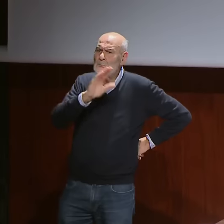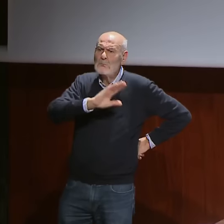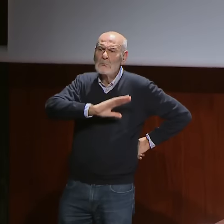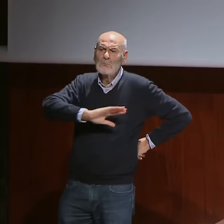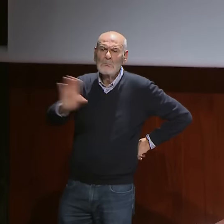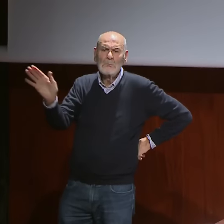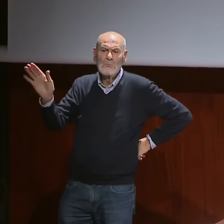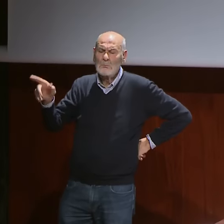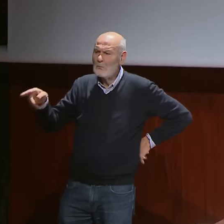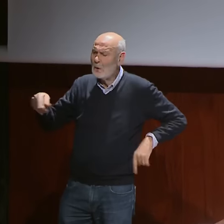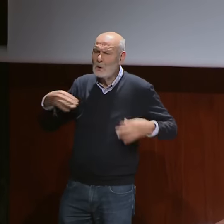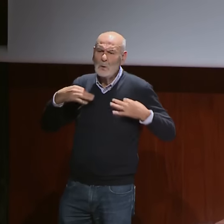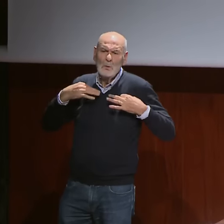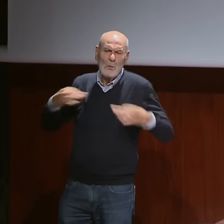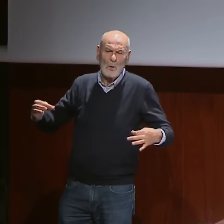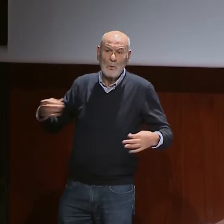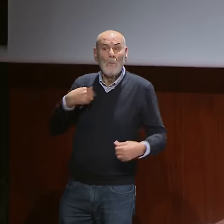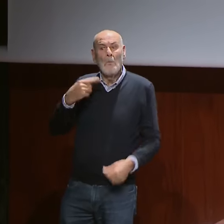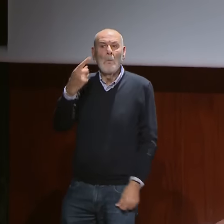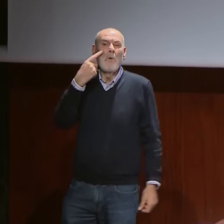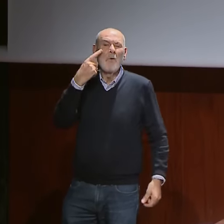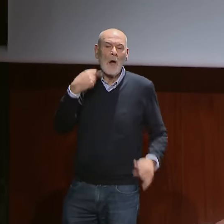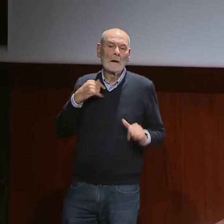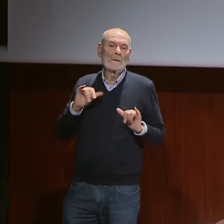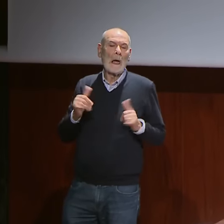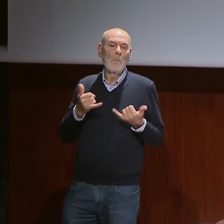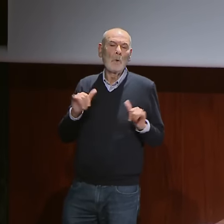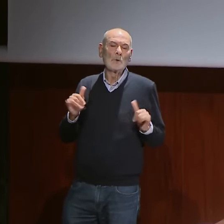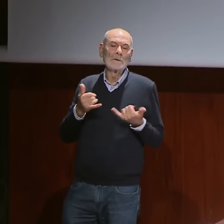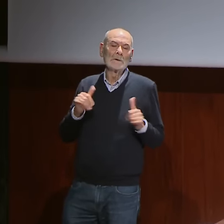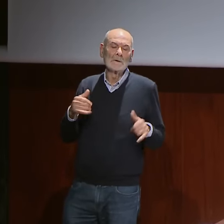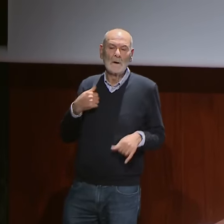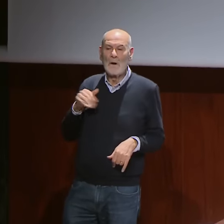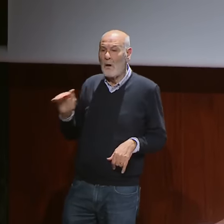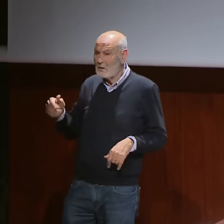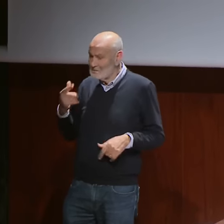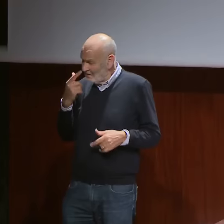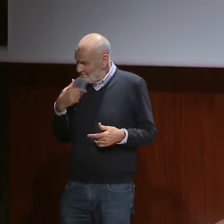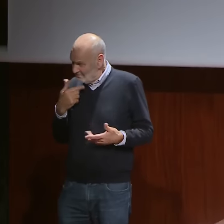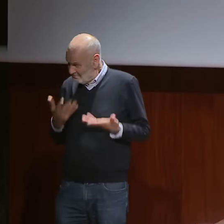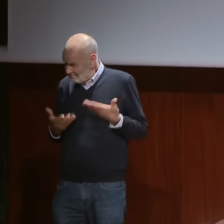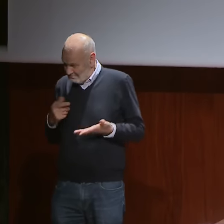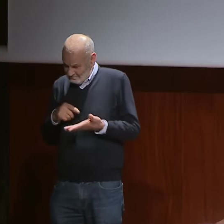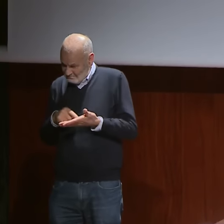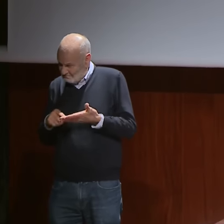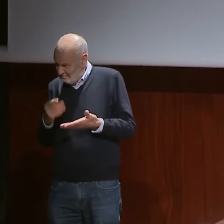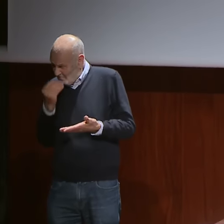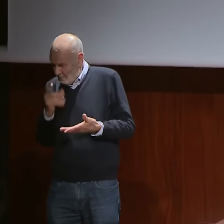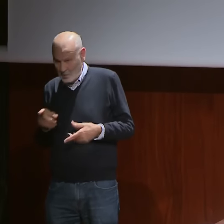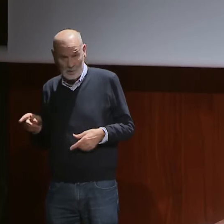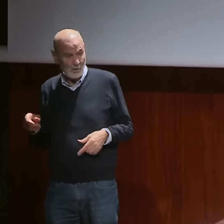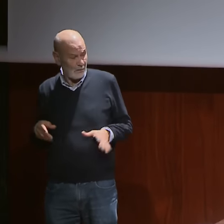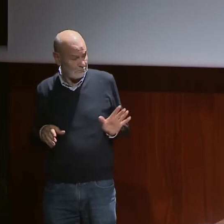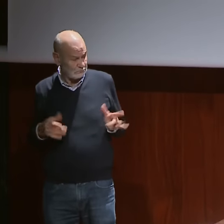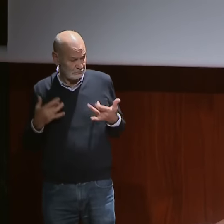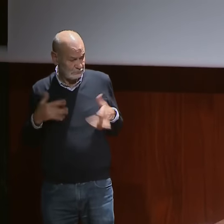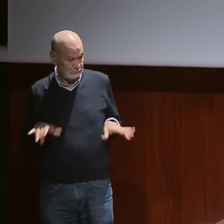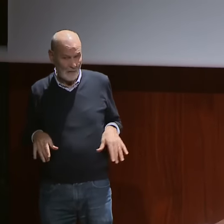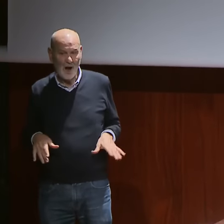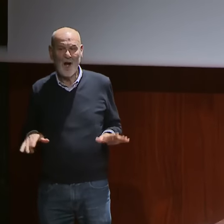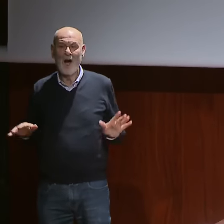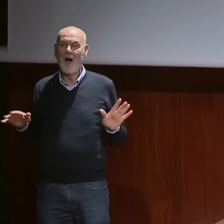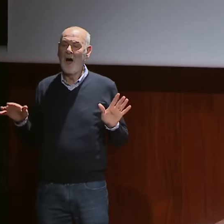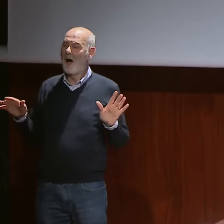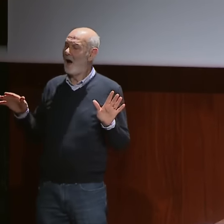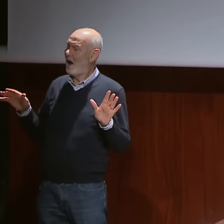textes. Voilà, puis je l'ai vraiment laissé réorganiser le livre. Je l'ai un peu laissé faire aussi pour voir ce qu'elle allait me